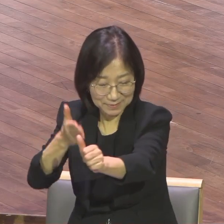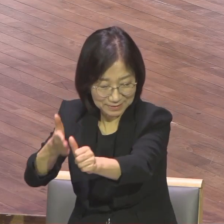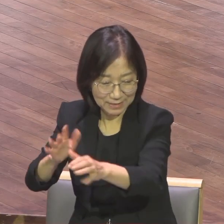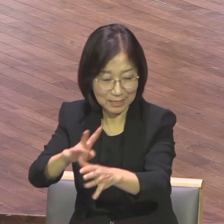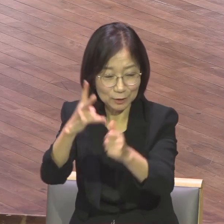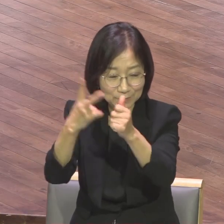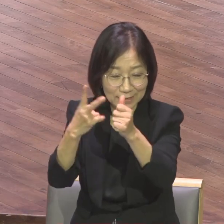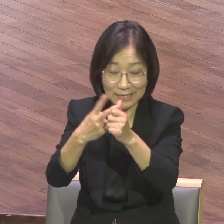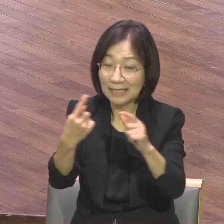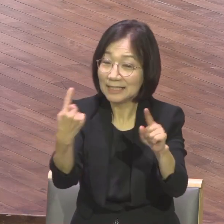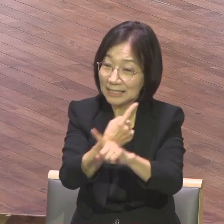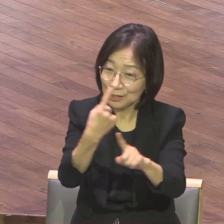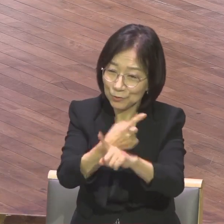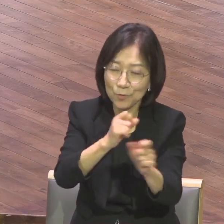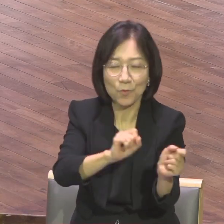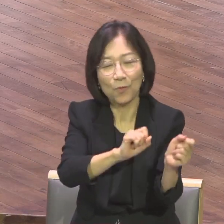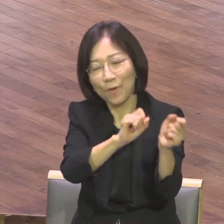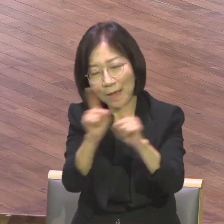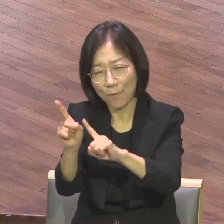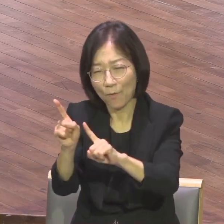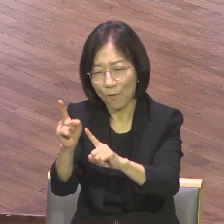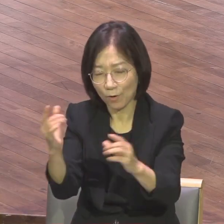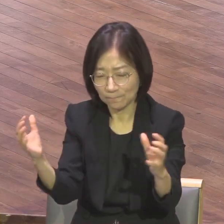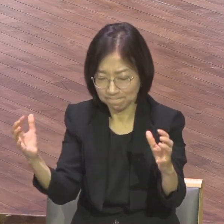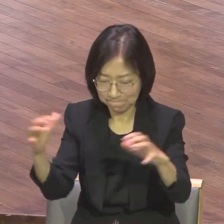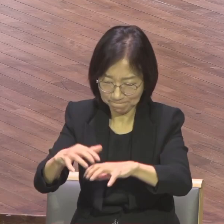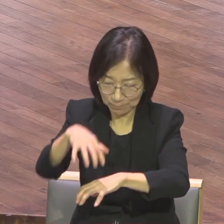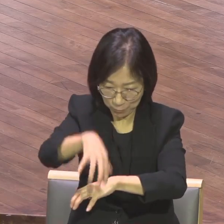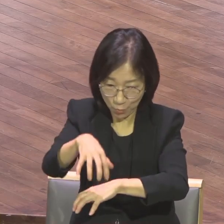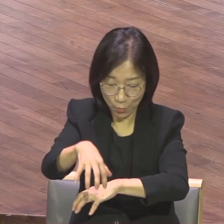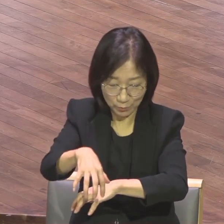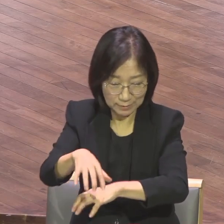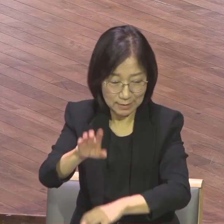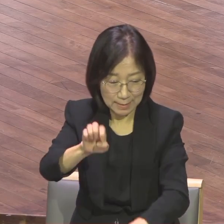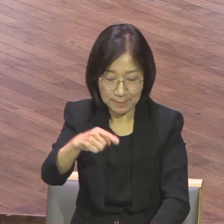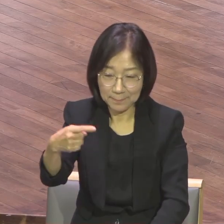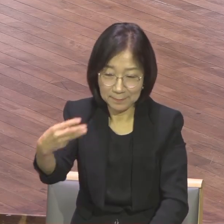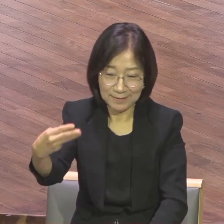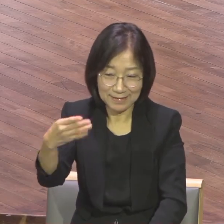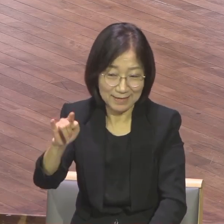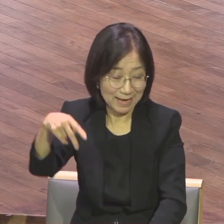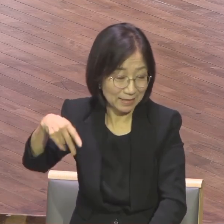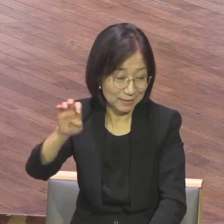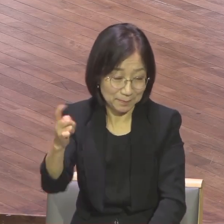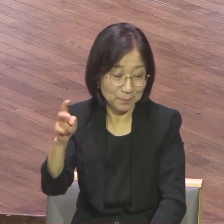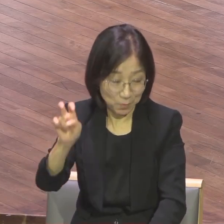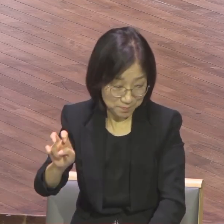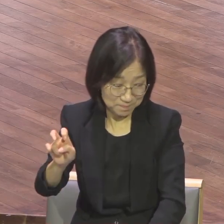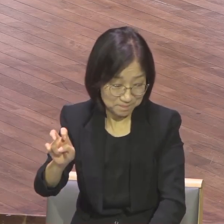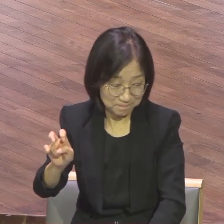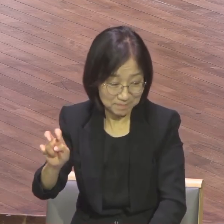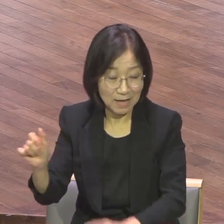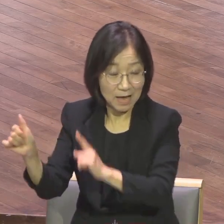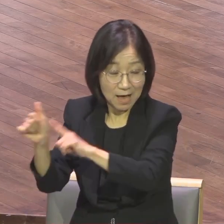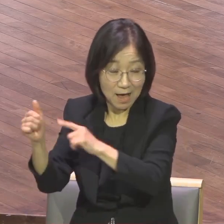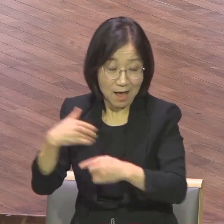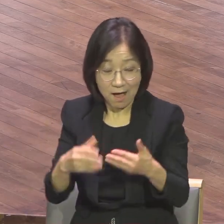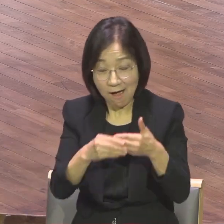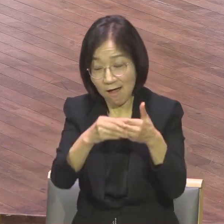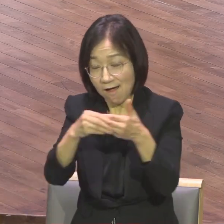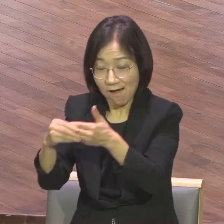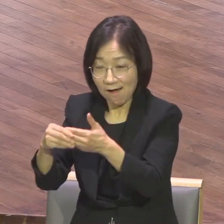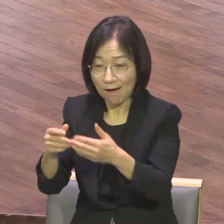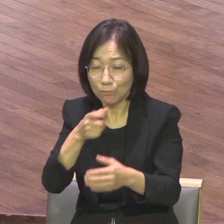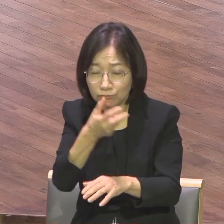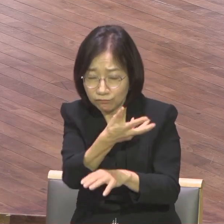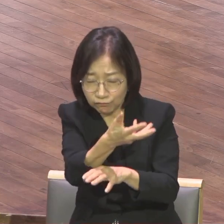플랫폼입니다. 8절 봅니다. 그가 내게 이르시되 이 물이 동쪽으로 향하여 흘러 아라바로 내려가서 바다에